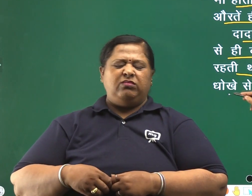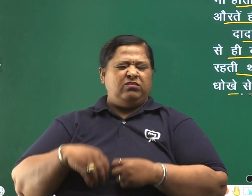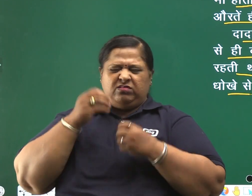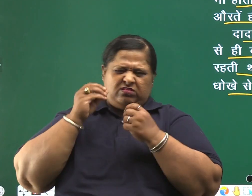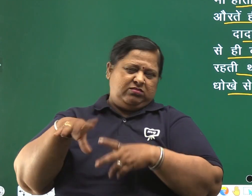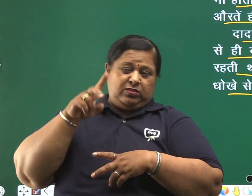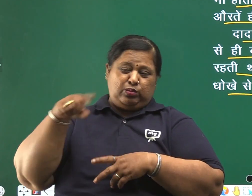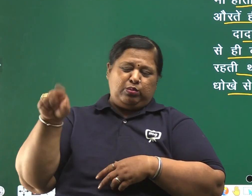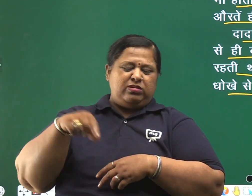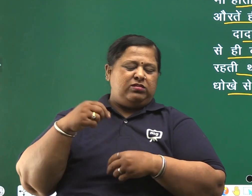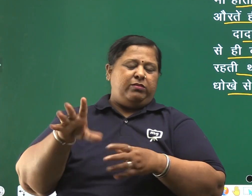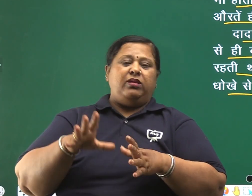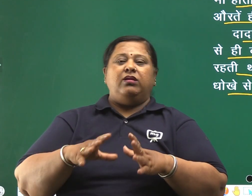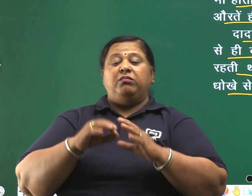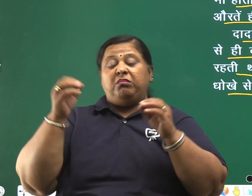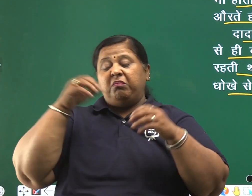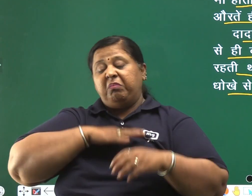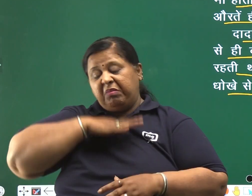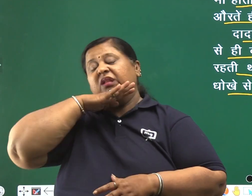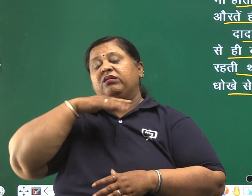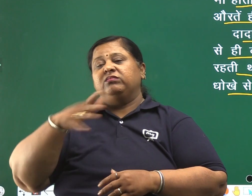धोखे से भरा